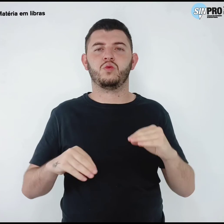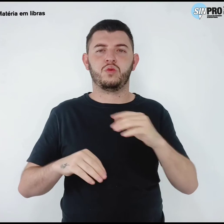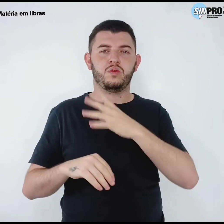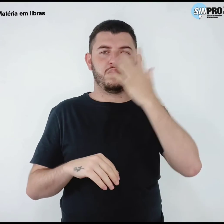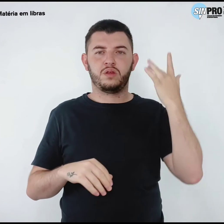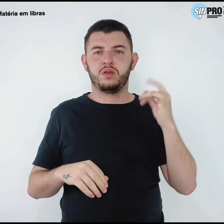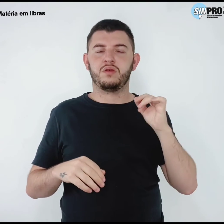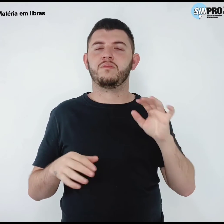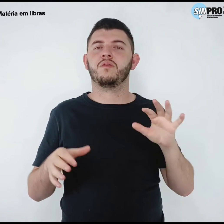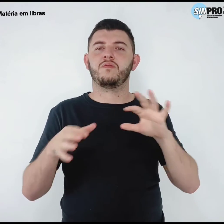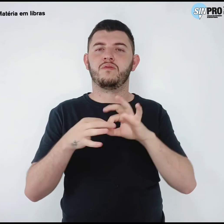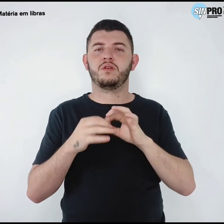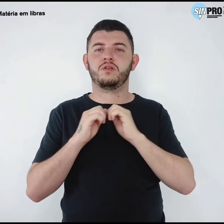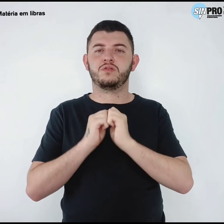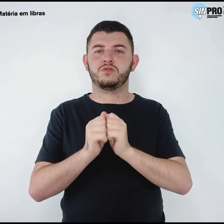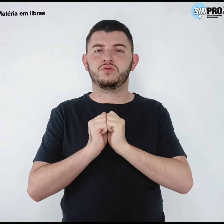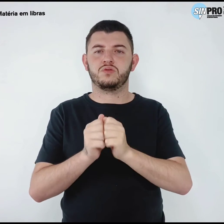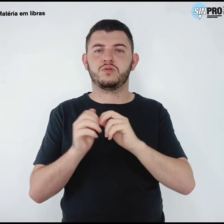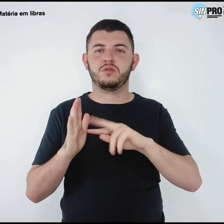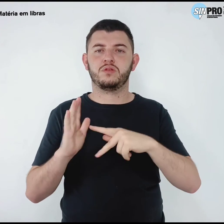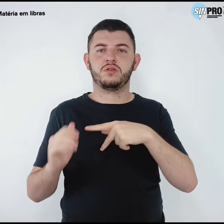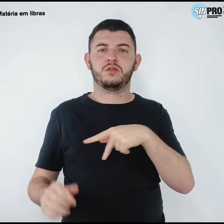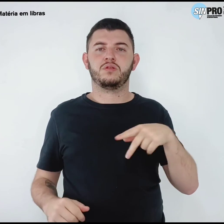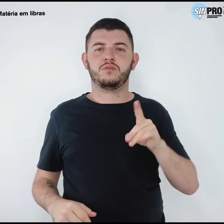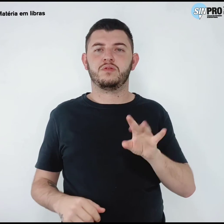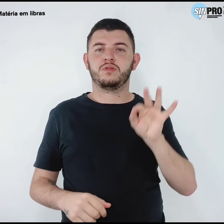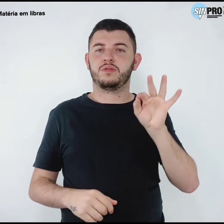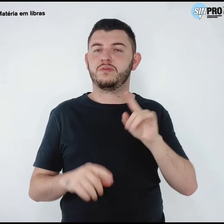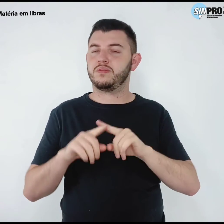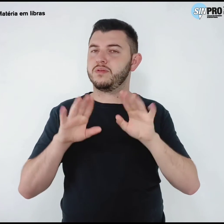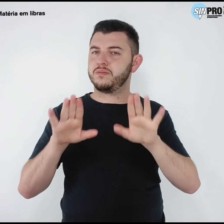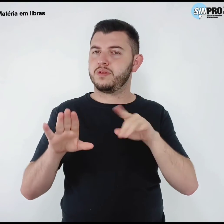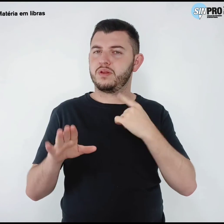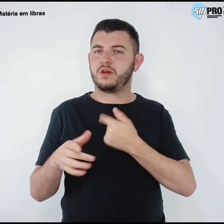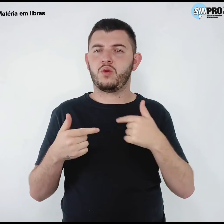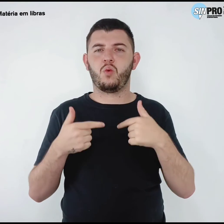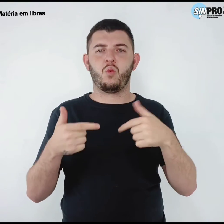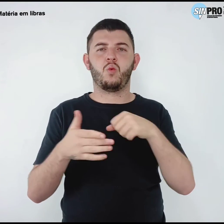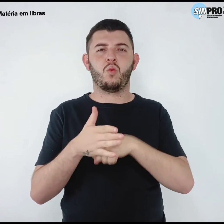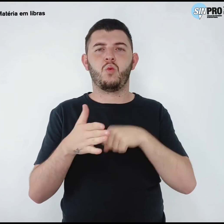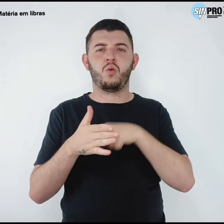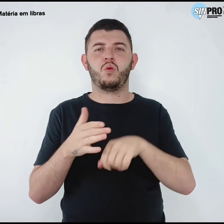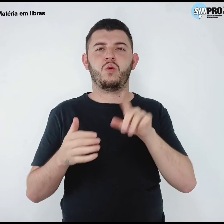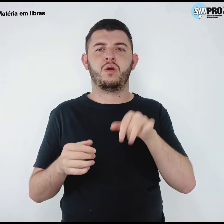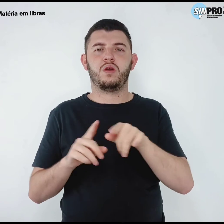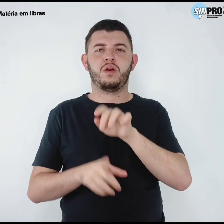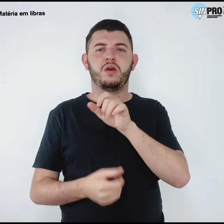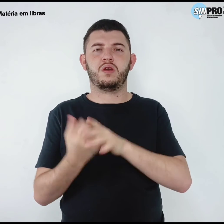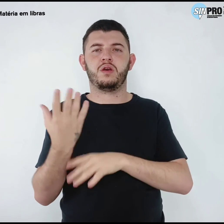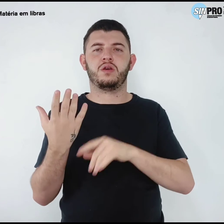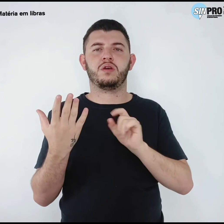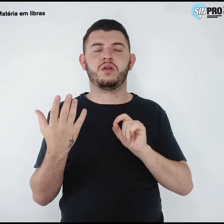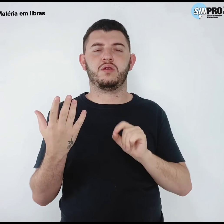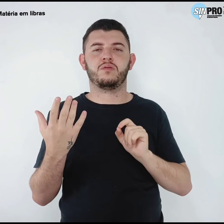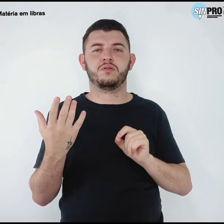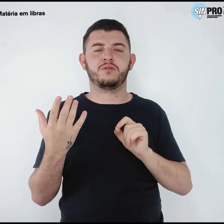os filiados junto ao SimproDF. Nossa luta é que crie uma